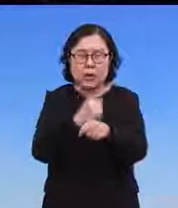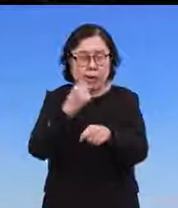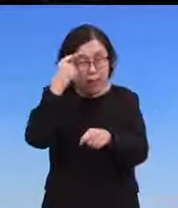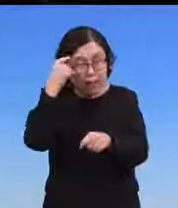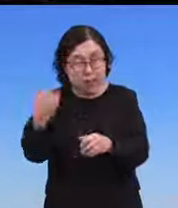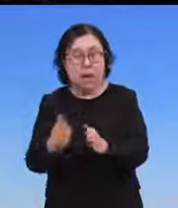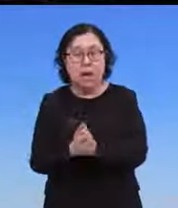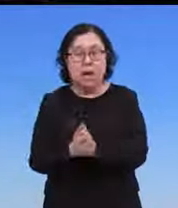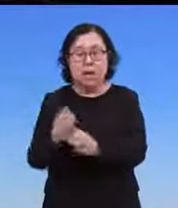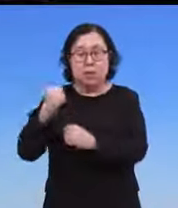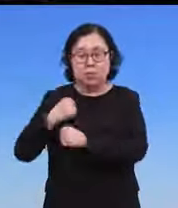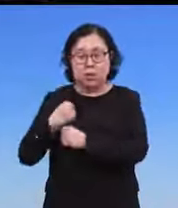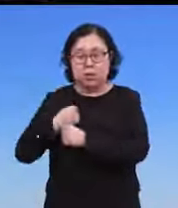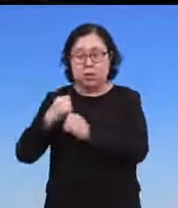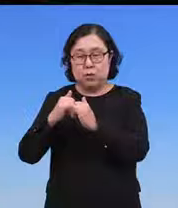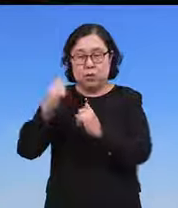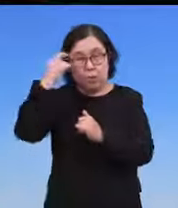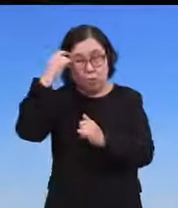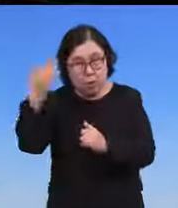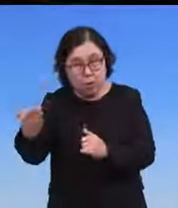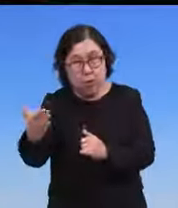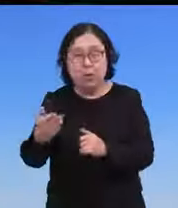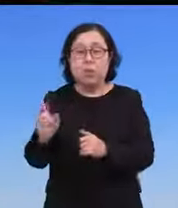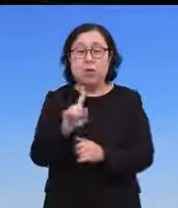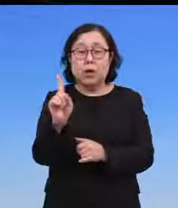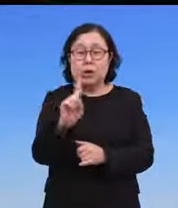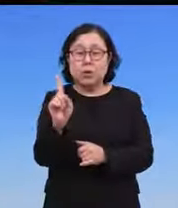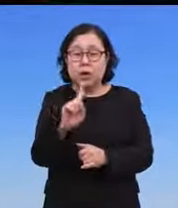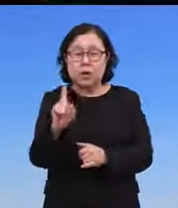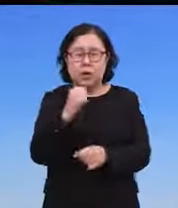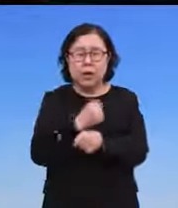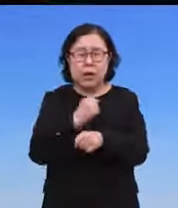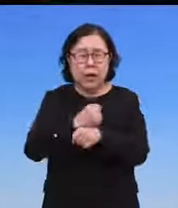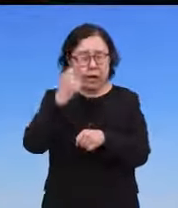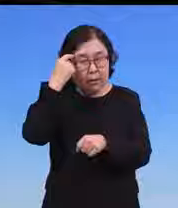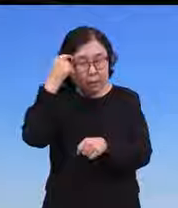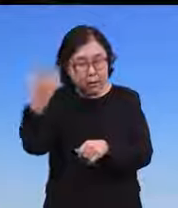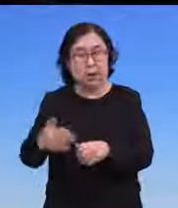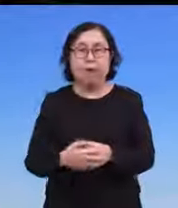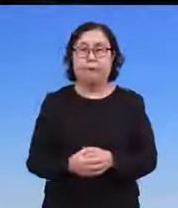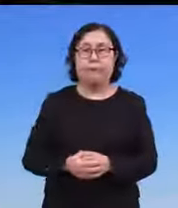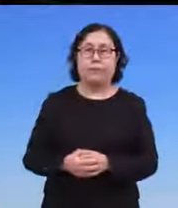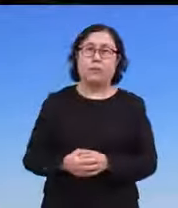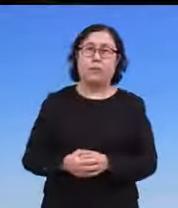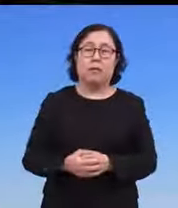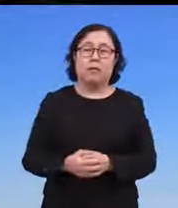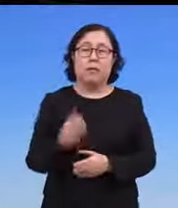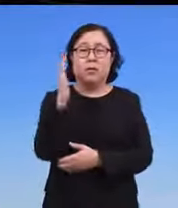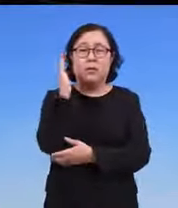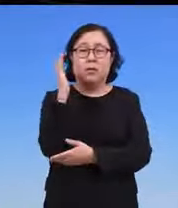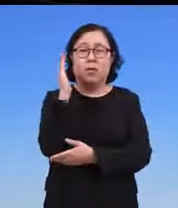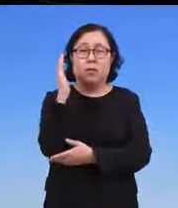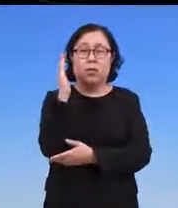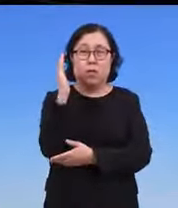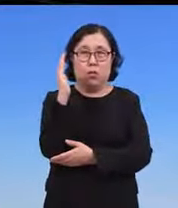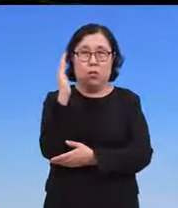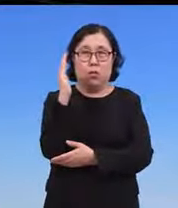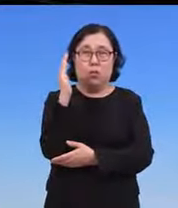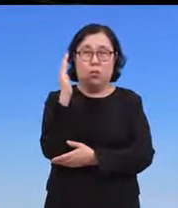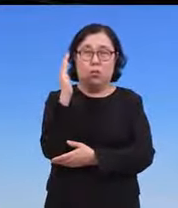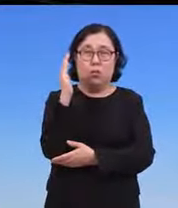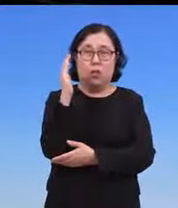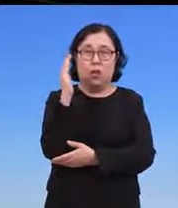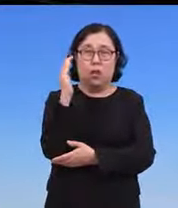군인들도 물어 이르되 우리는 무엇을 하리이까? 지금 강단에 힘이 다 빠졌다 그러잖아요.